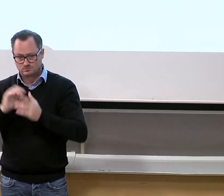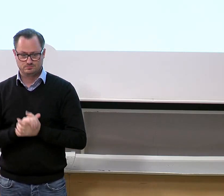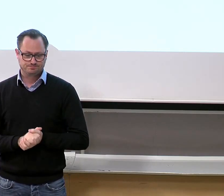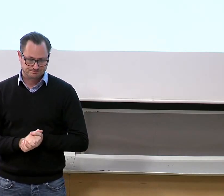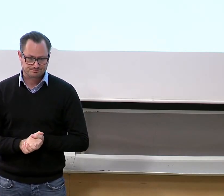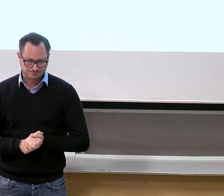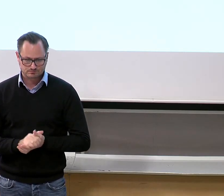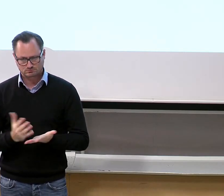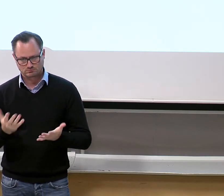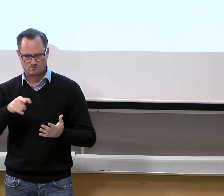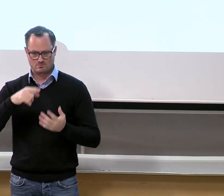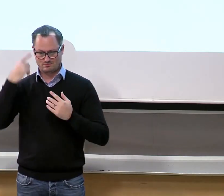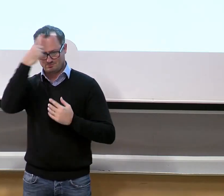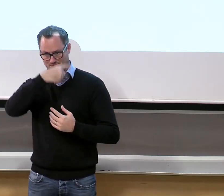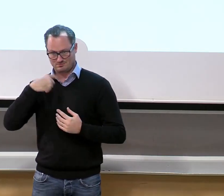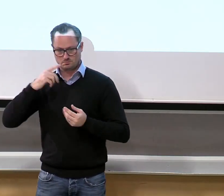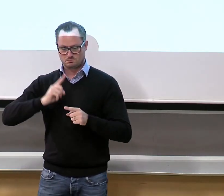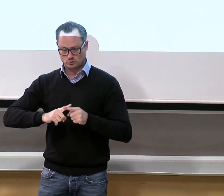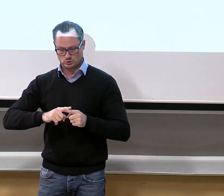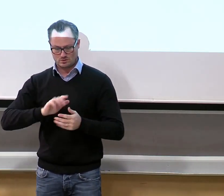ofta ögonbrynen till exempel.